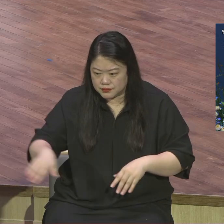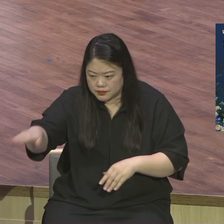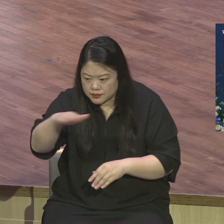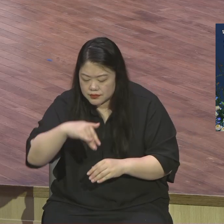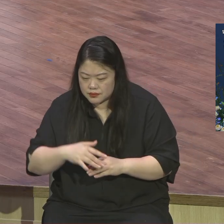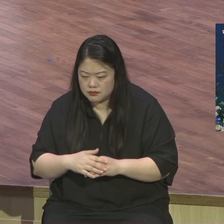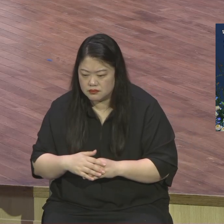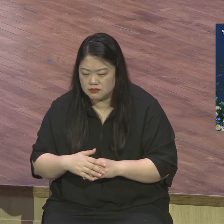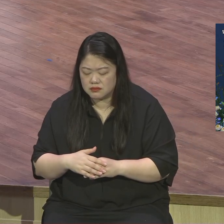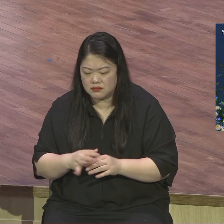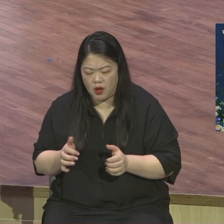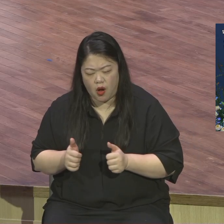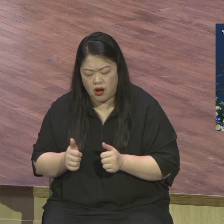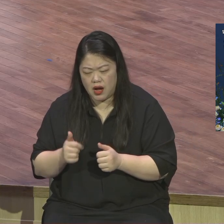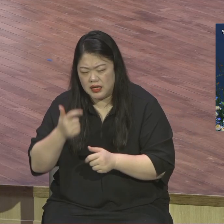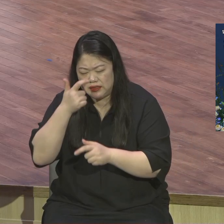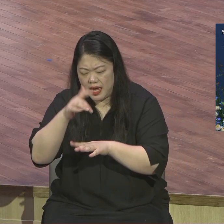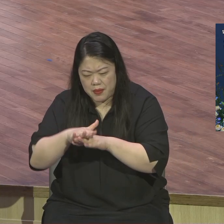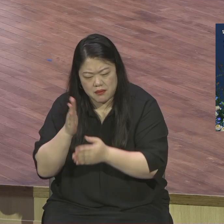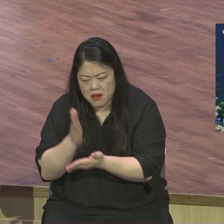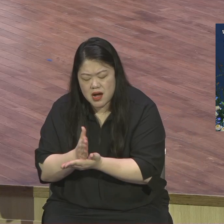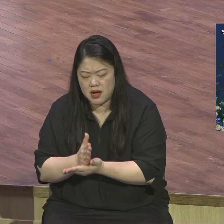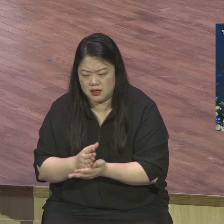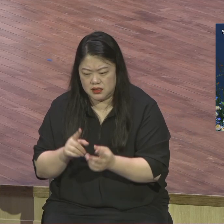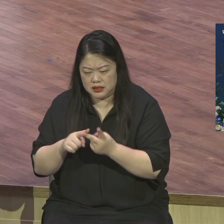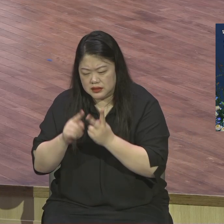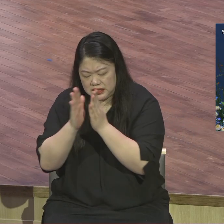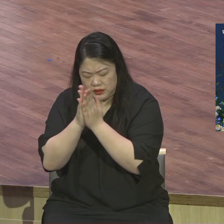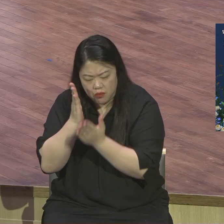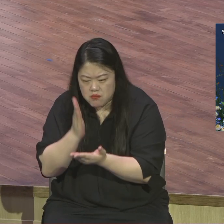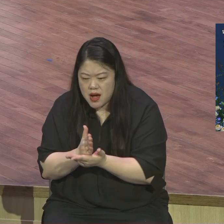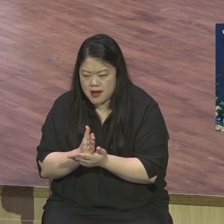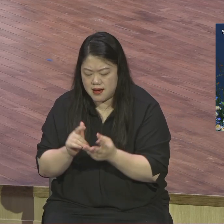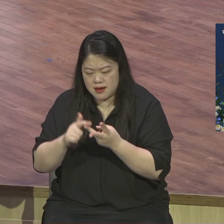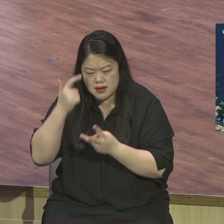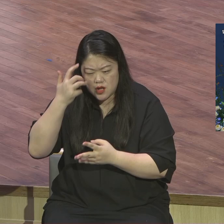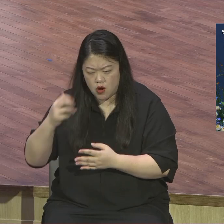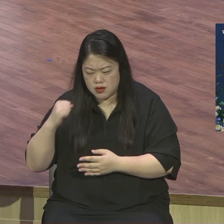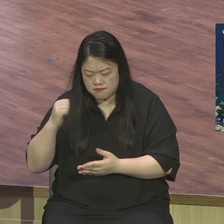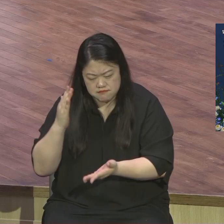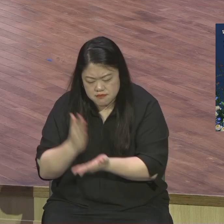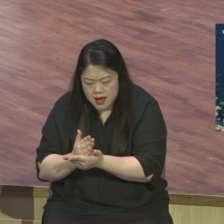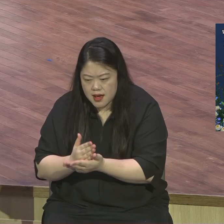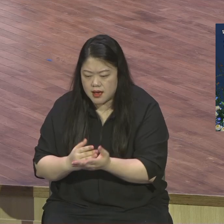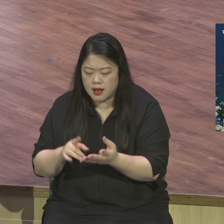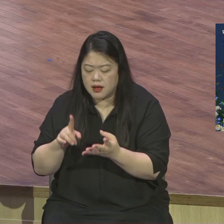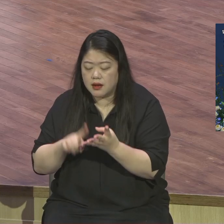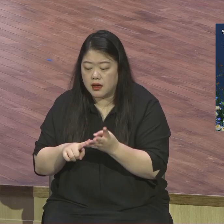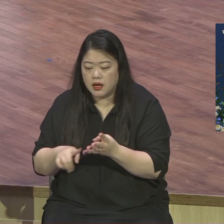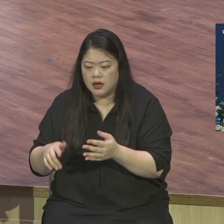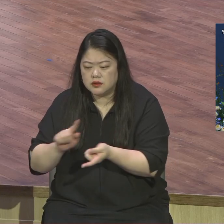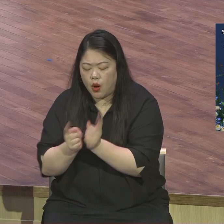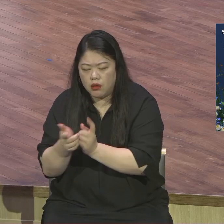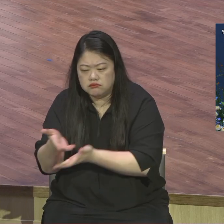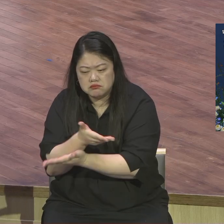무력한 그런 존재로 만드는 것이 목적입니다 아무 힘이 없는